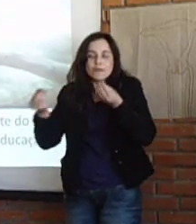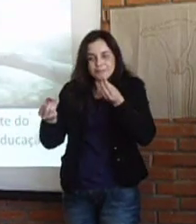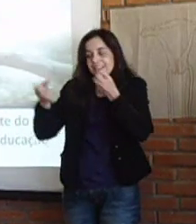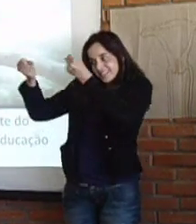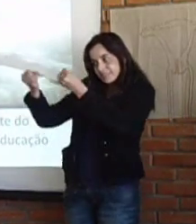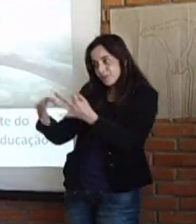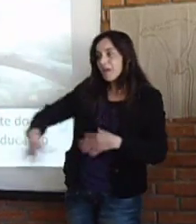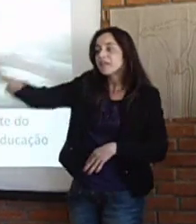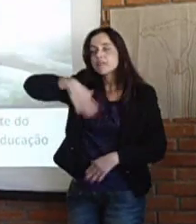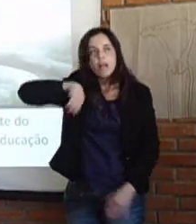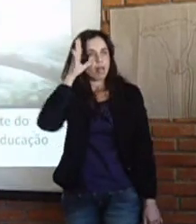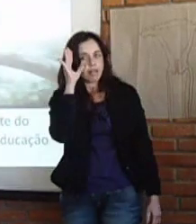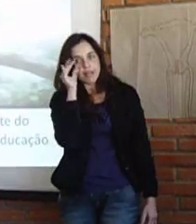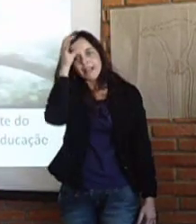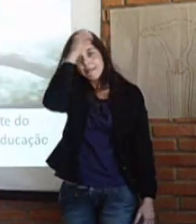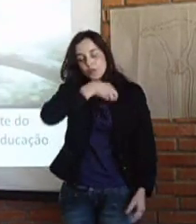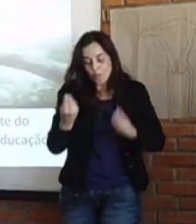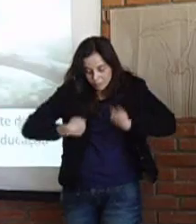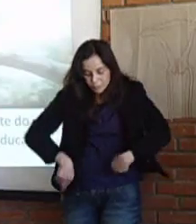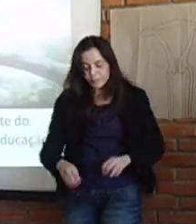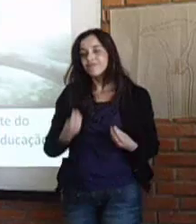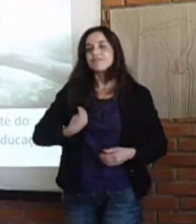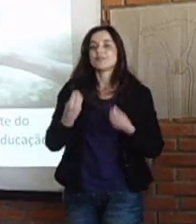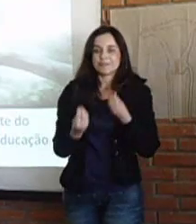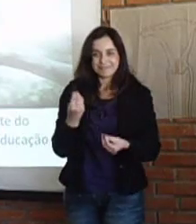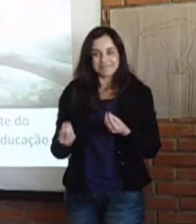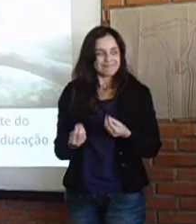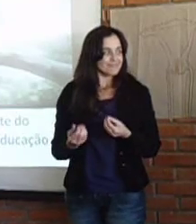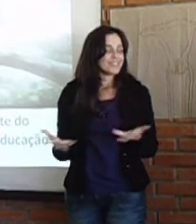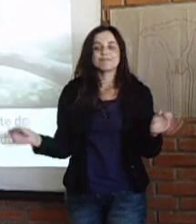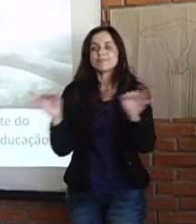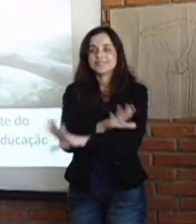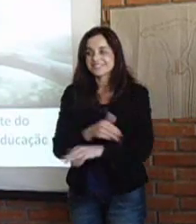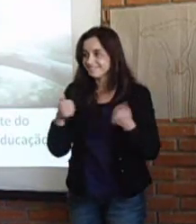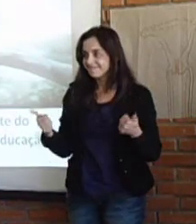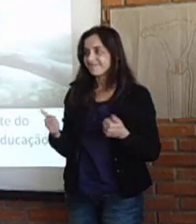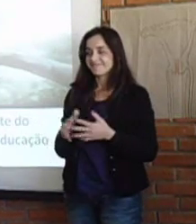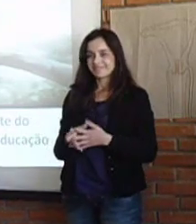palpável, né? Que ele vai percebendo aqui como é que o organismo dele funciona. Basicamente é isso.